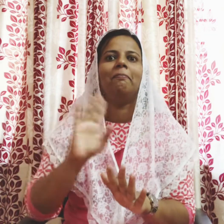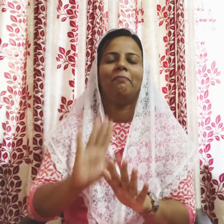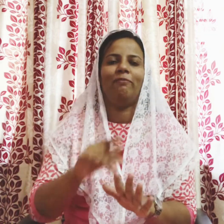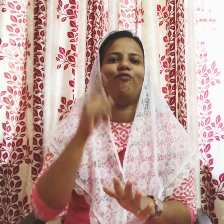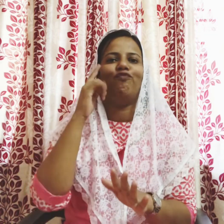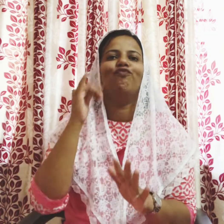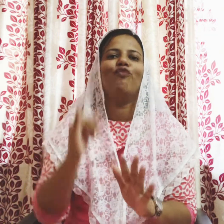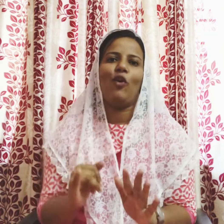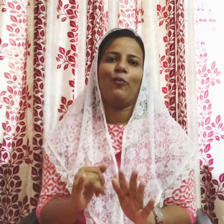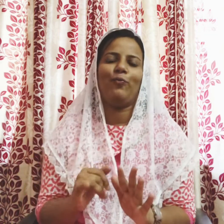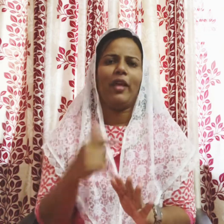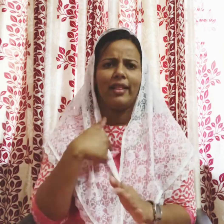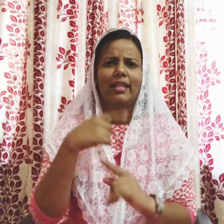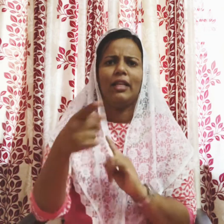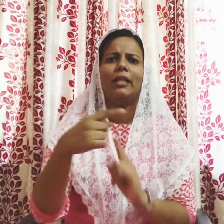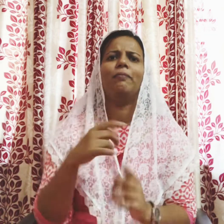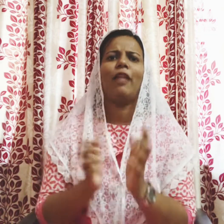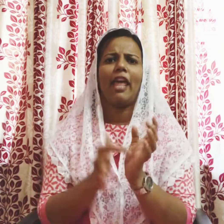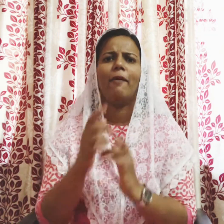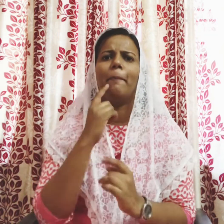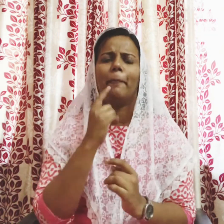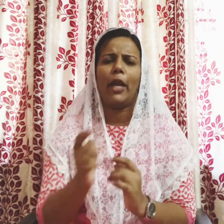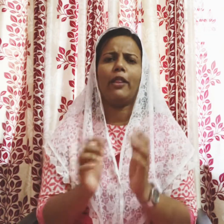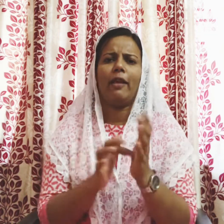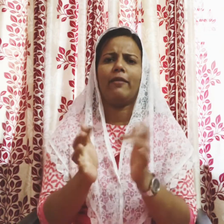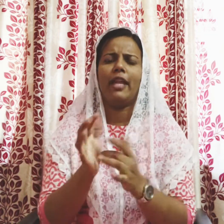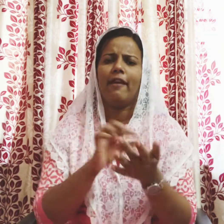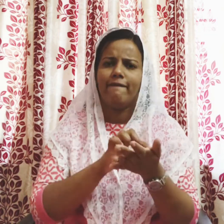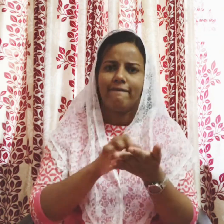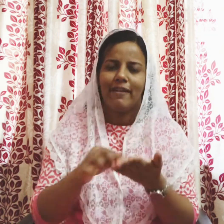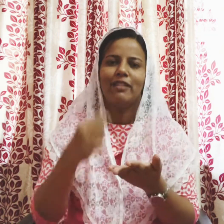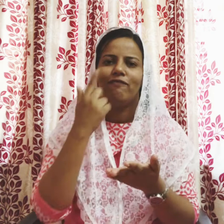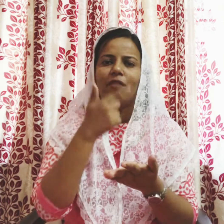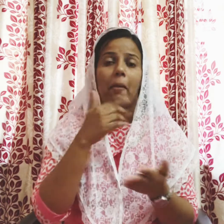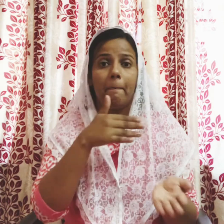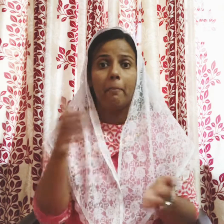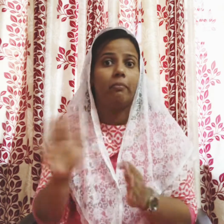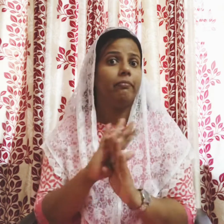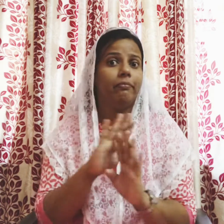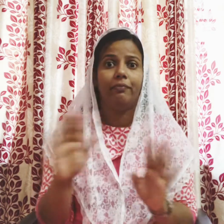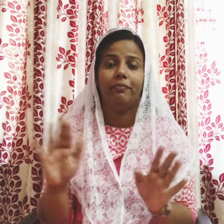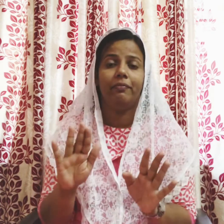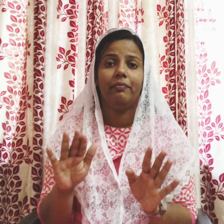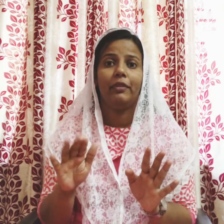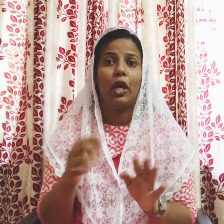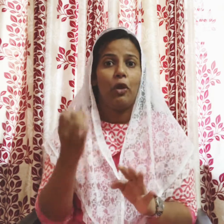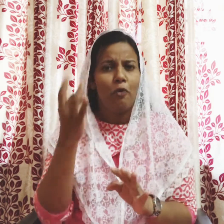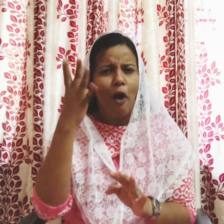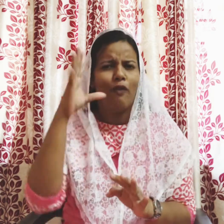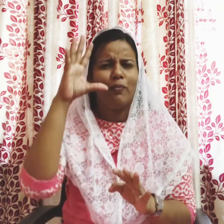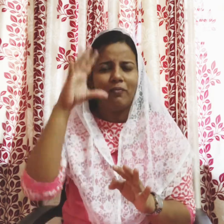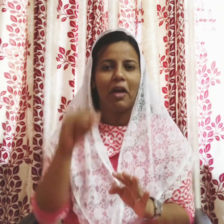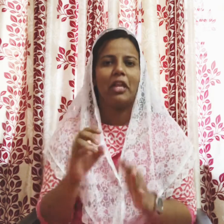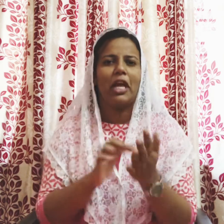ജോഷുവായോട് പറഞ്ഞു, ഇന്ന് പകൽക്കാലം എന്നോടും നിങ്ങളോടും പറയുന്നു, ദൈവത്തിൻ്റെ വചനം നമ്മുടെ നാവിൽ നിന്ന് മാറിപ്പോകരുത്. നമ്മൾ രാവും പകലും